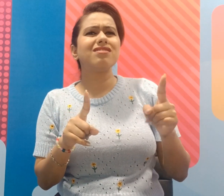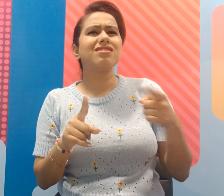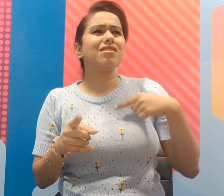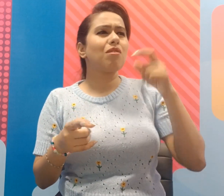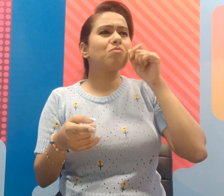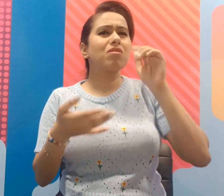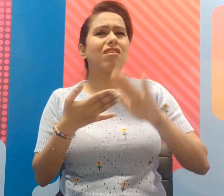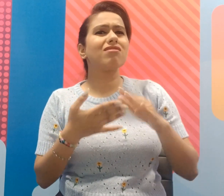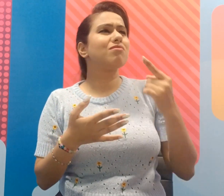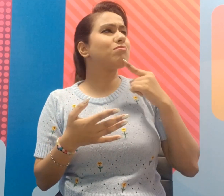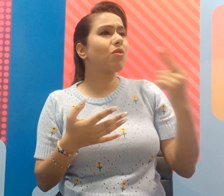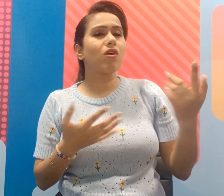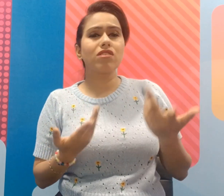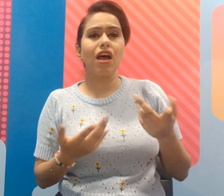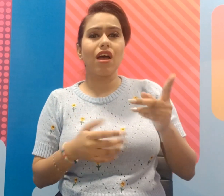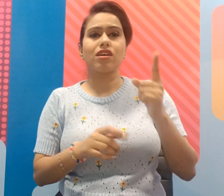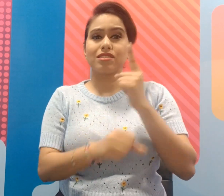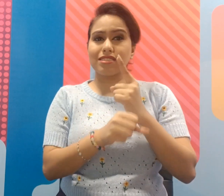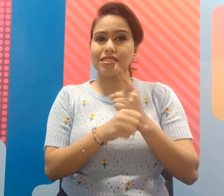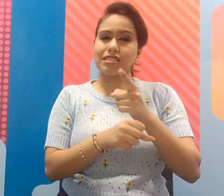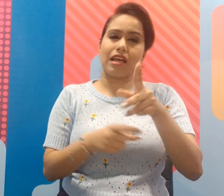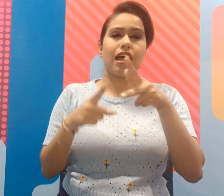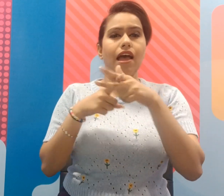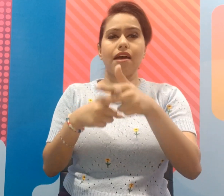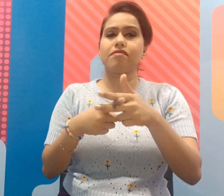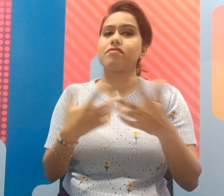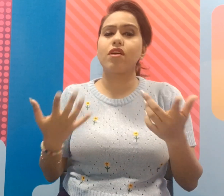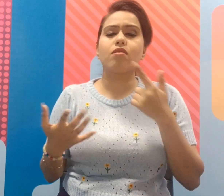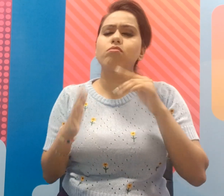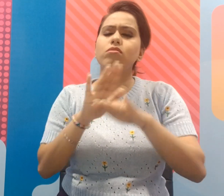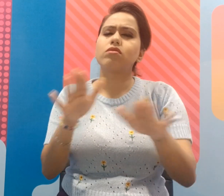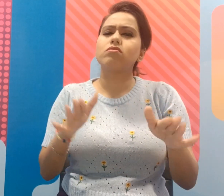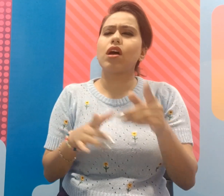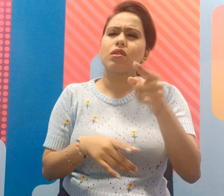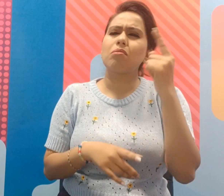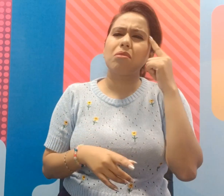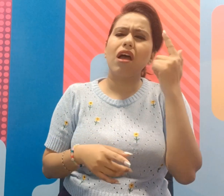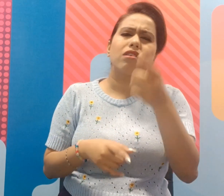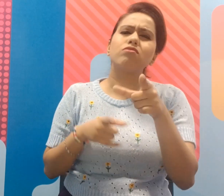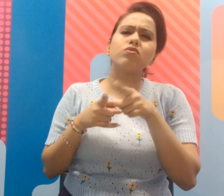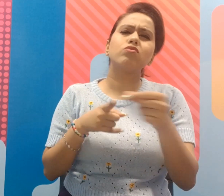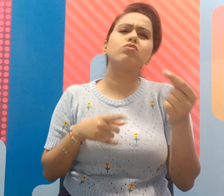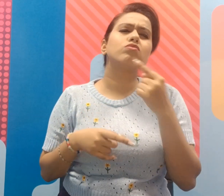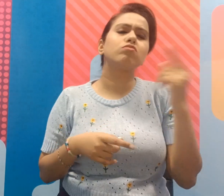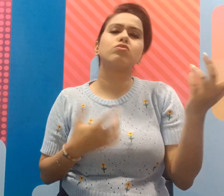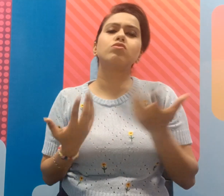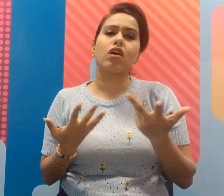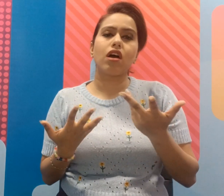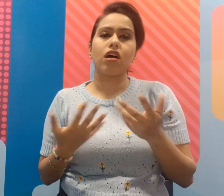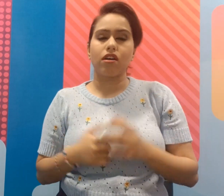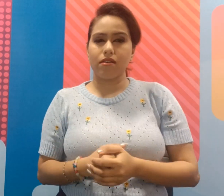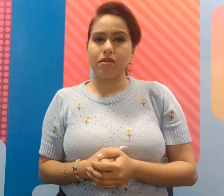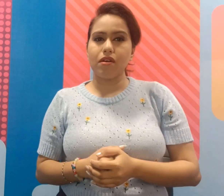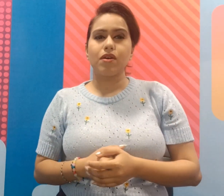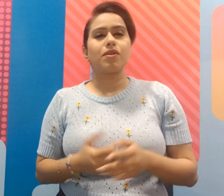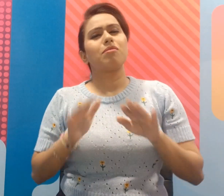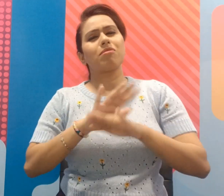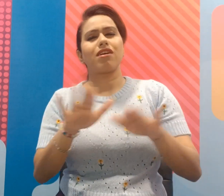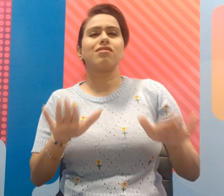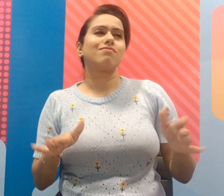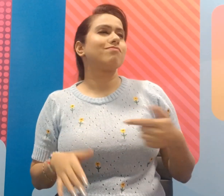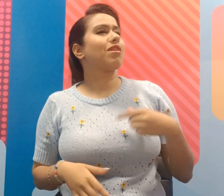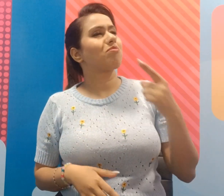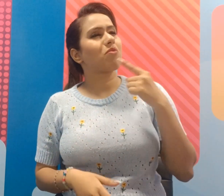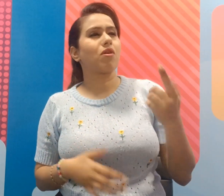प्रोफेसर ने अपनी कहानी बीच में रोक करके बच्चों से पूछा कि क्या लगता है क्या कहा होगा। तो सारे बच्चों ने कहा, मोस्टली ने जवाब दिया कि सर कहा होगा